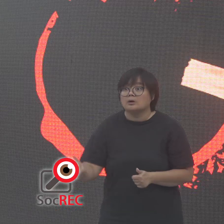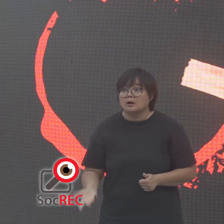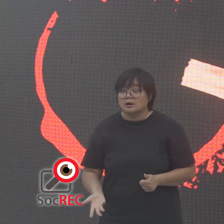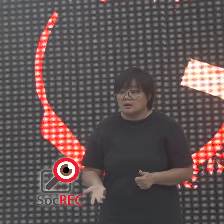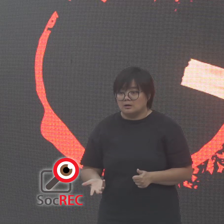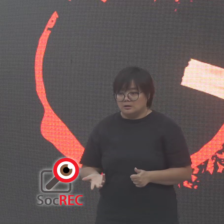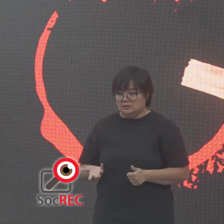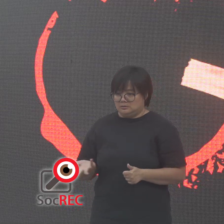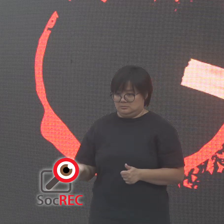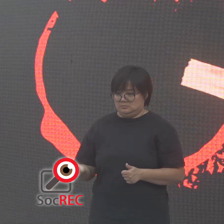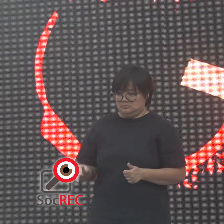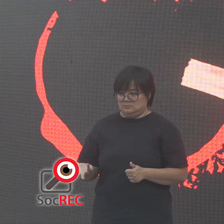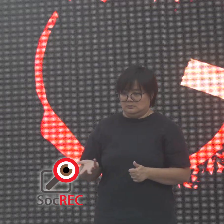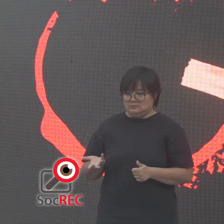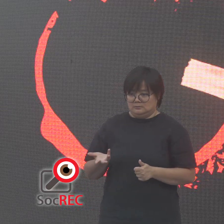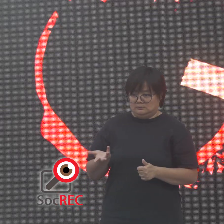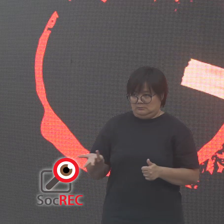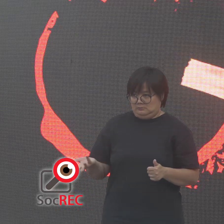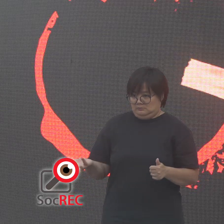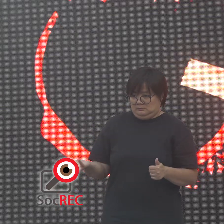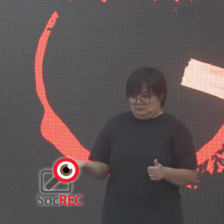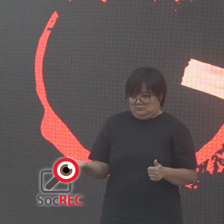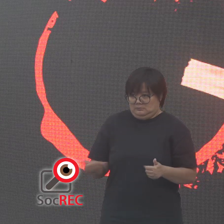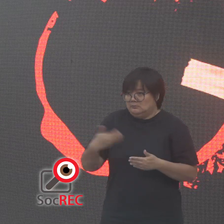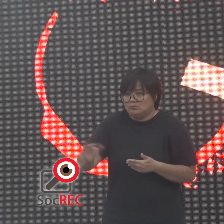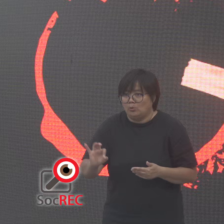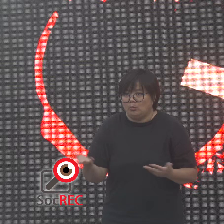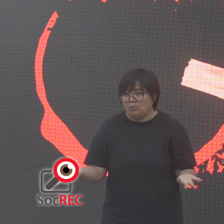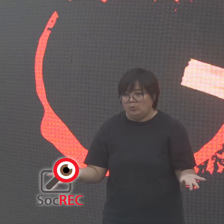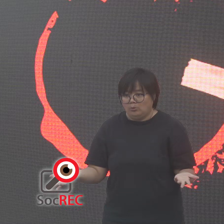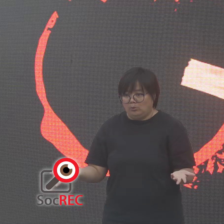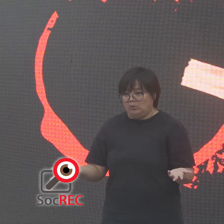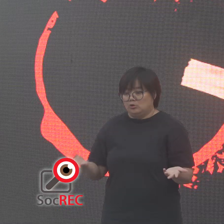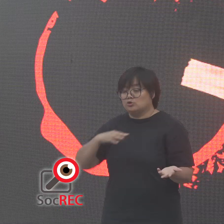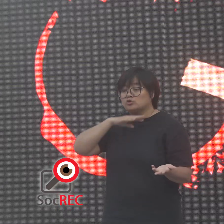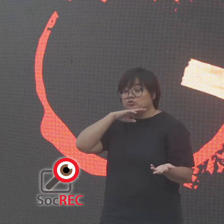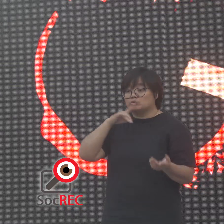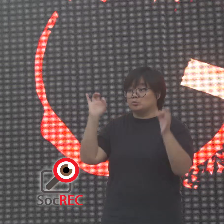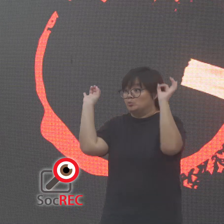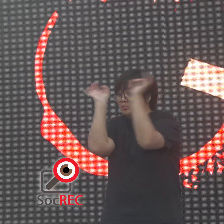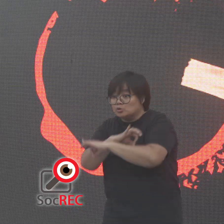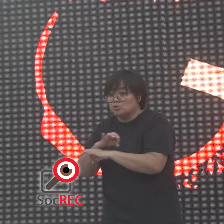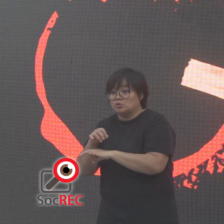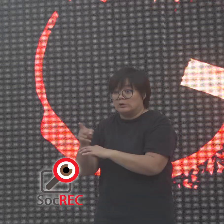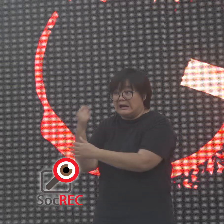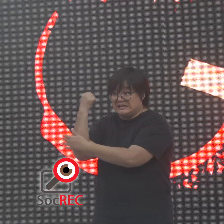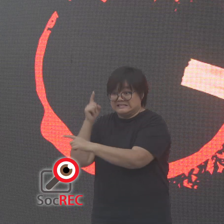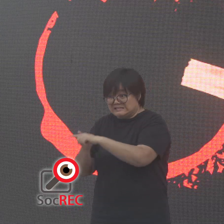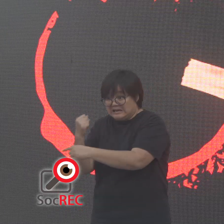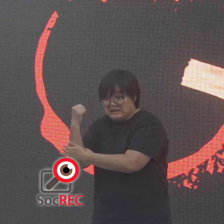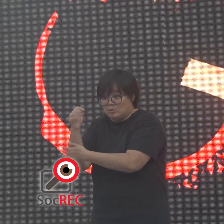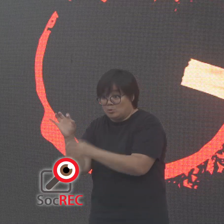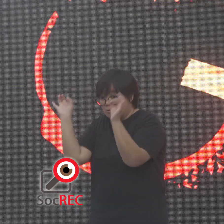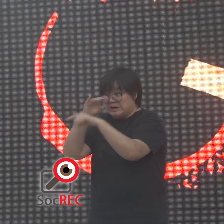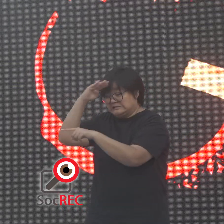是，你不會對他做什麼。但是假如你捉錯了一個手足，你可能呢就